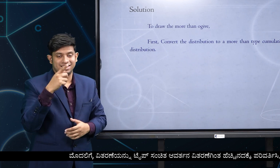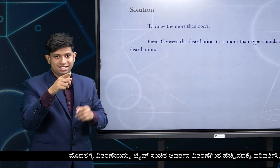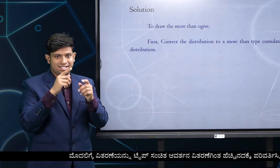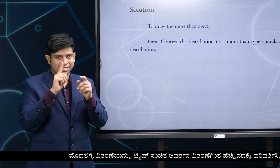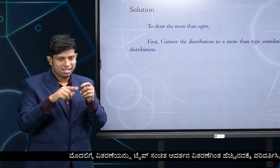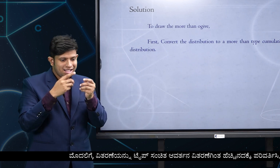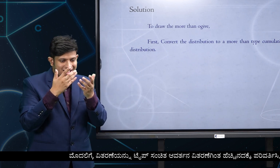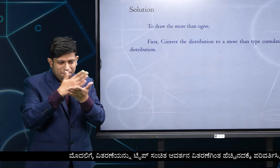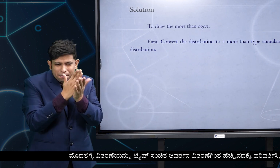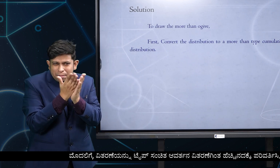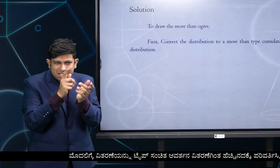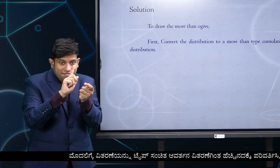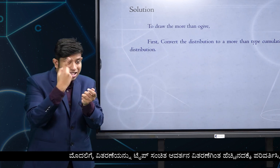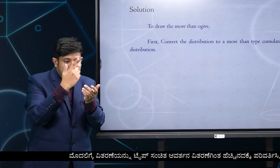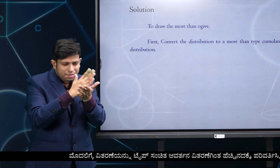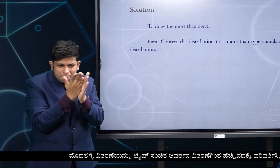ವಿತರಣೆಗಿಂತ ಹೆಚ್ಚಿನದಕ್ಕೆ ಪರಿವರ್ತಿಸಿ.